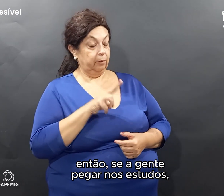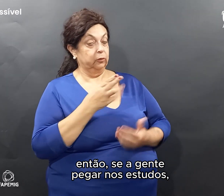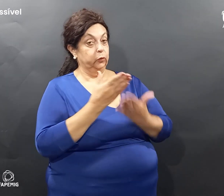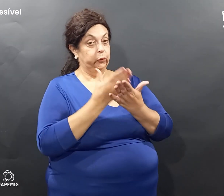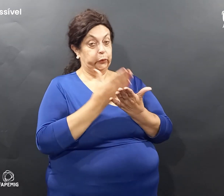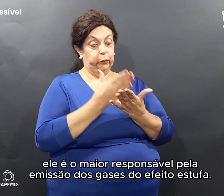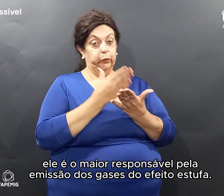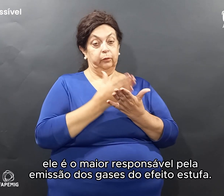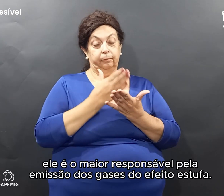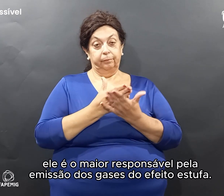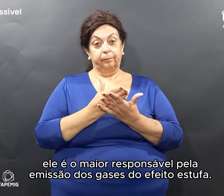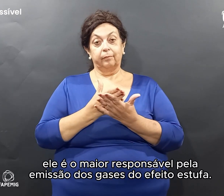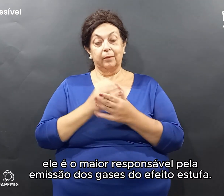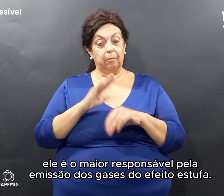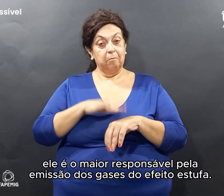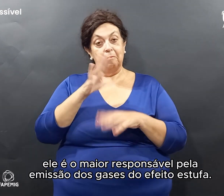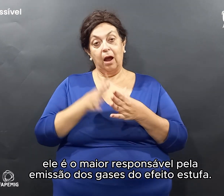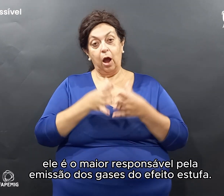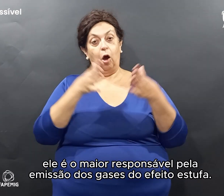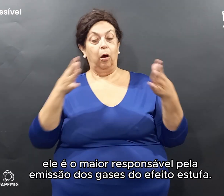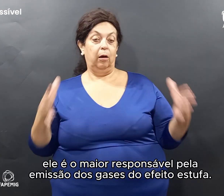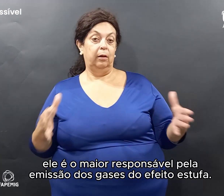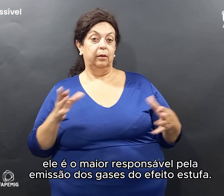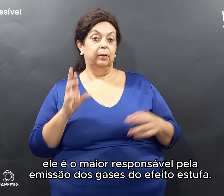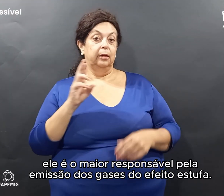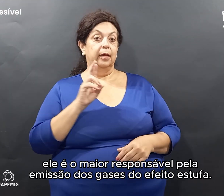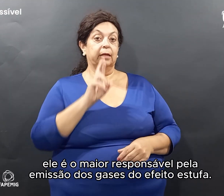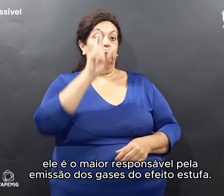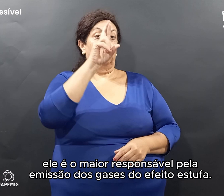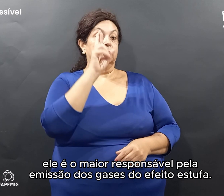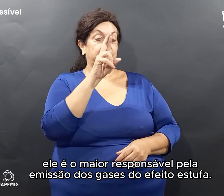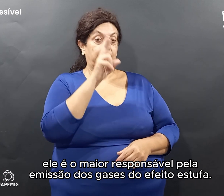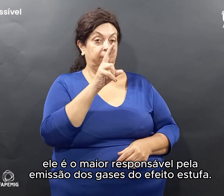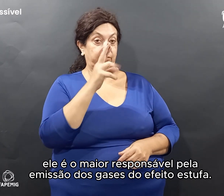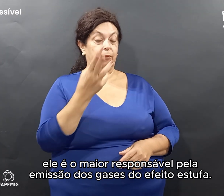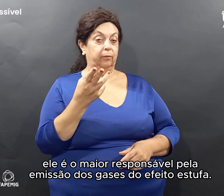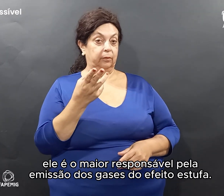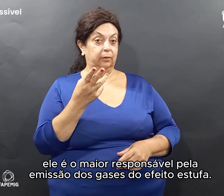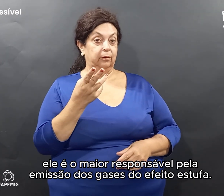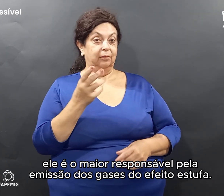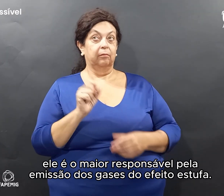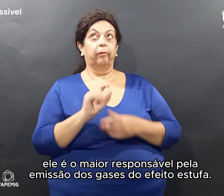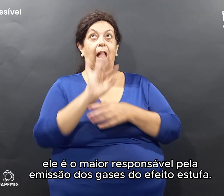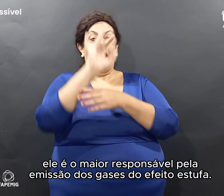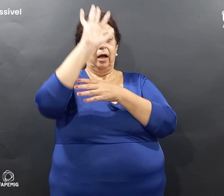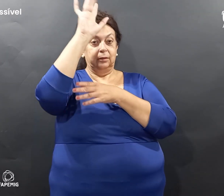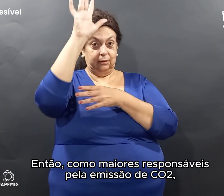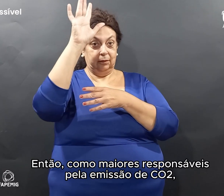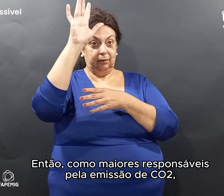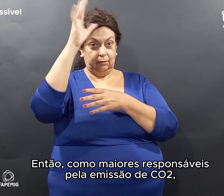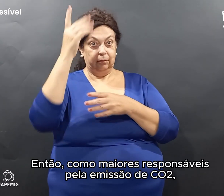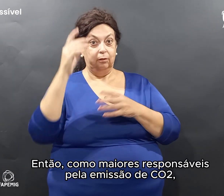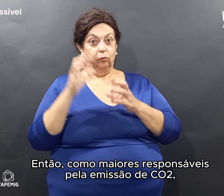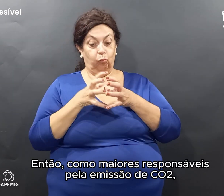estudos, ele é o maior responsável pela emissão, né, dos gases do efeito estufa. Então, como